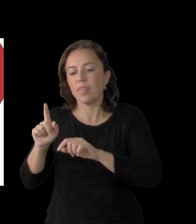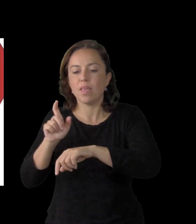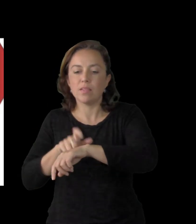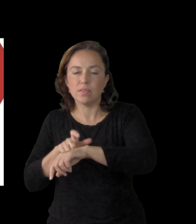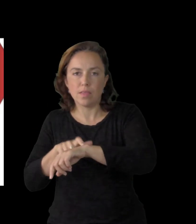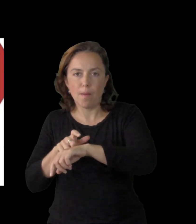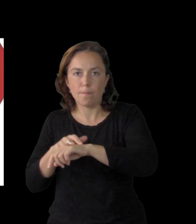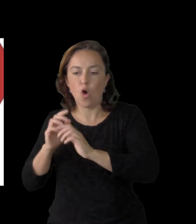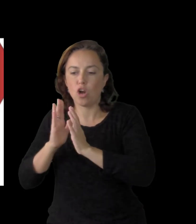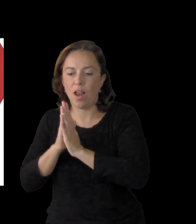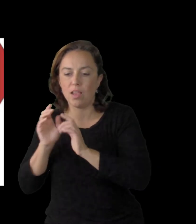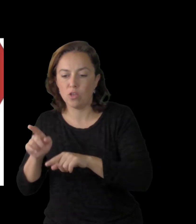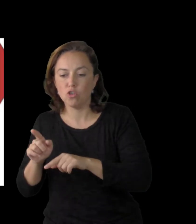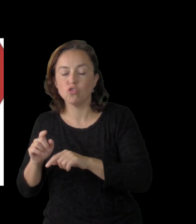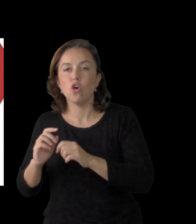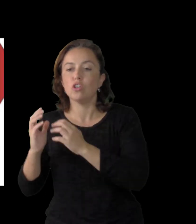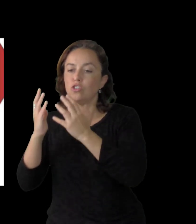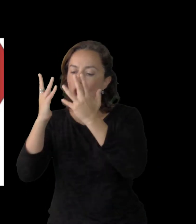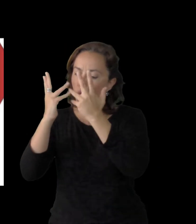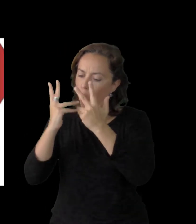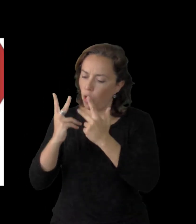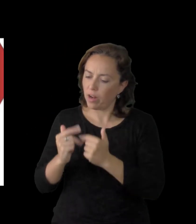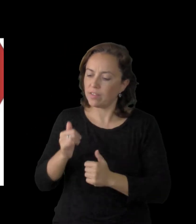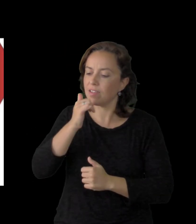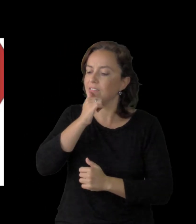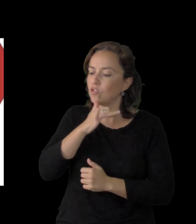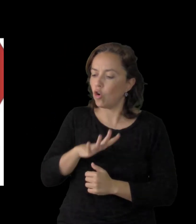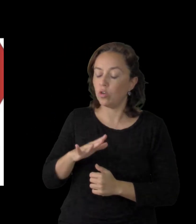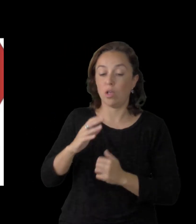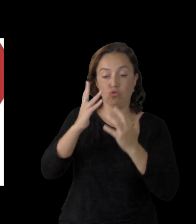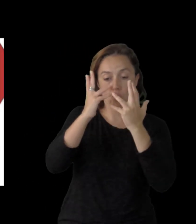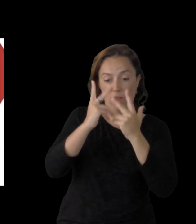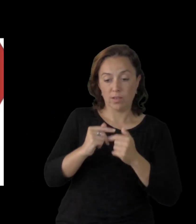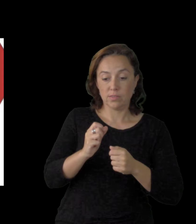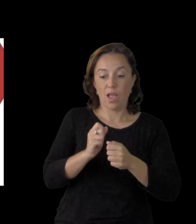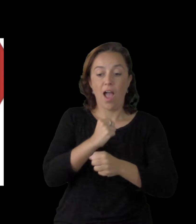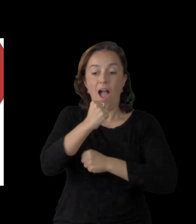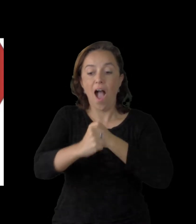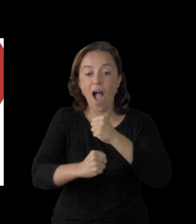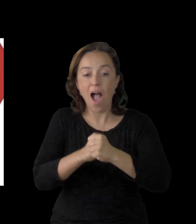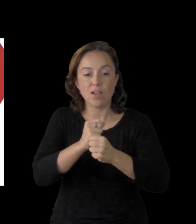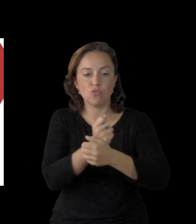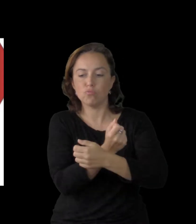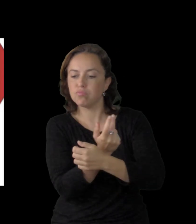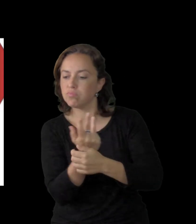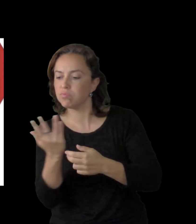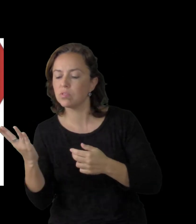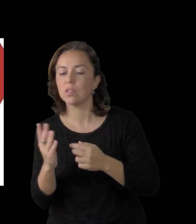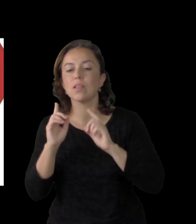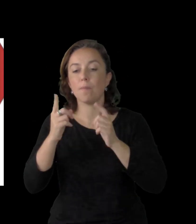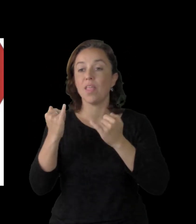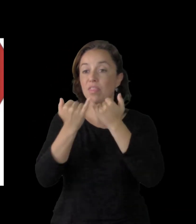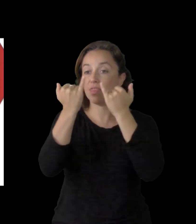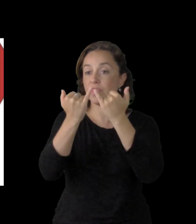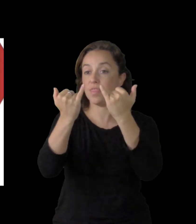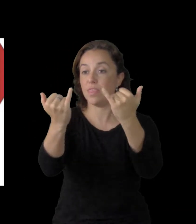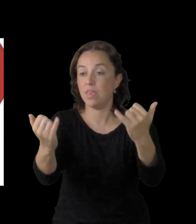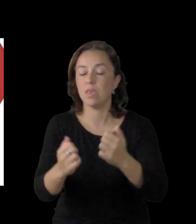ha ordenado nuestra historia, se ordenan nuestros años, se ordenan nuestros días, se establecen